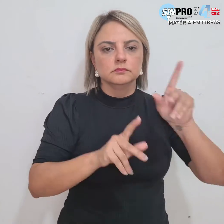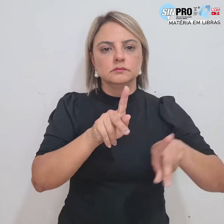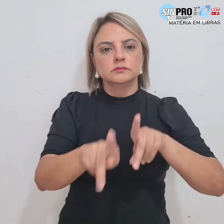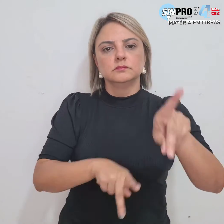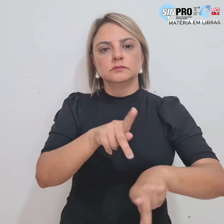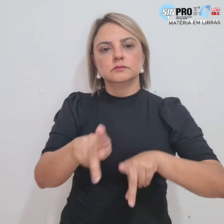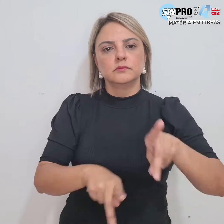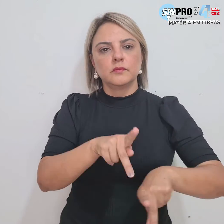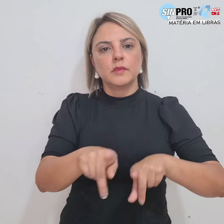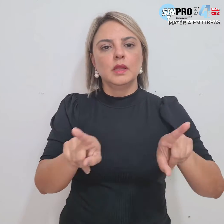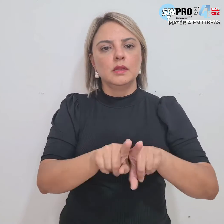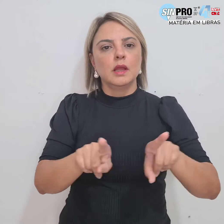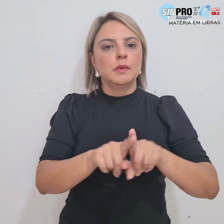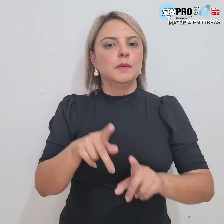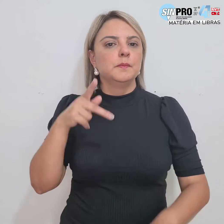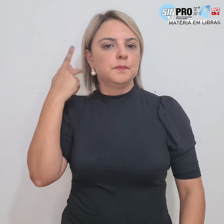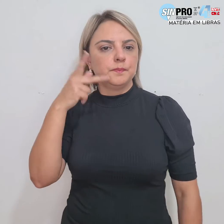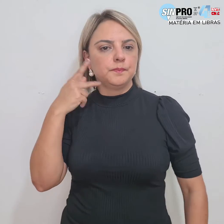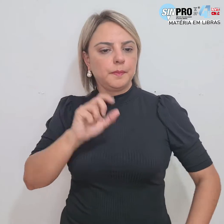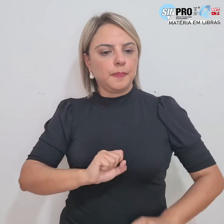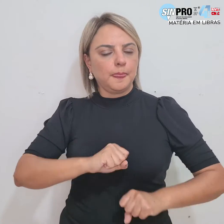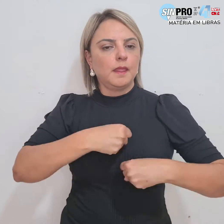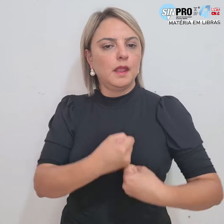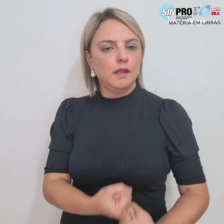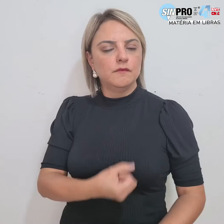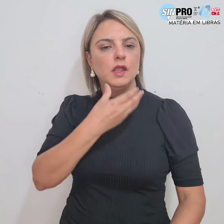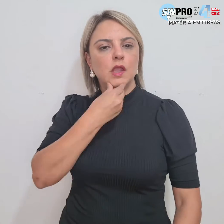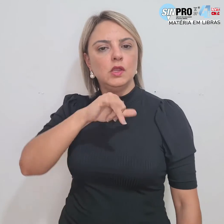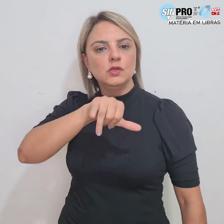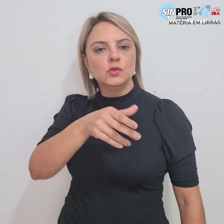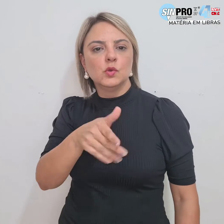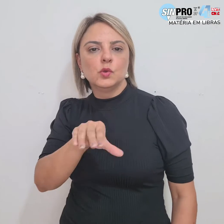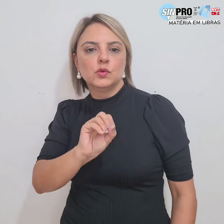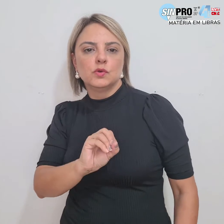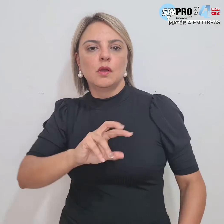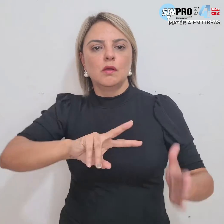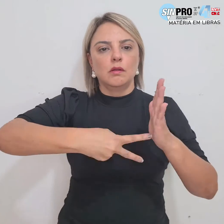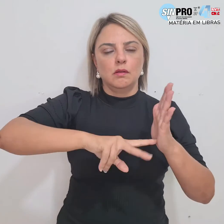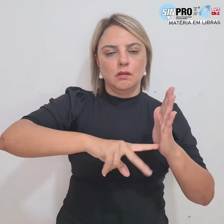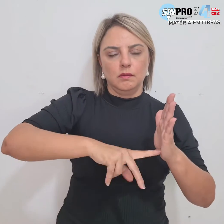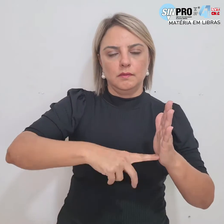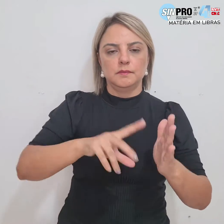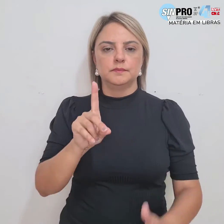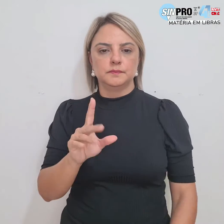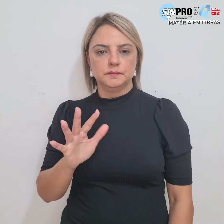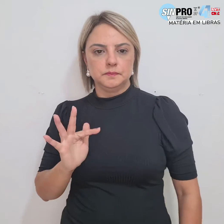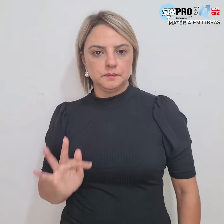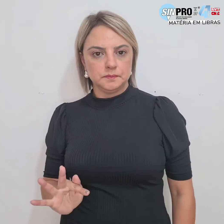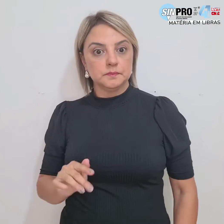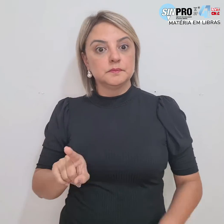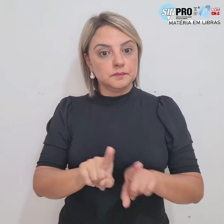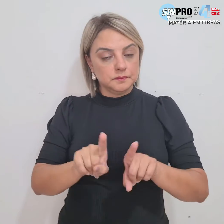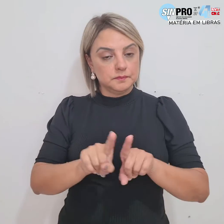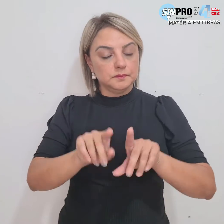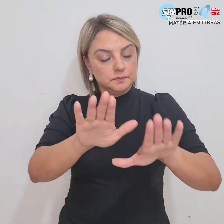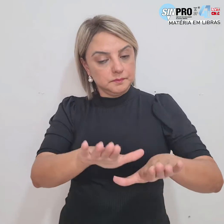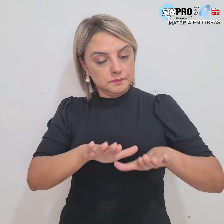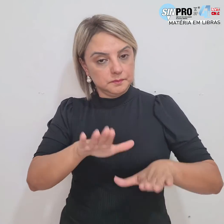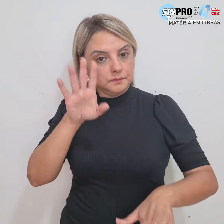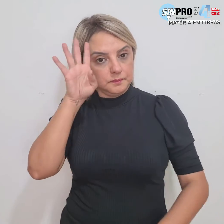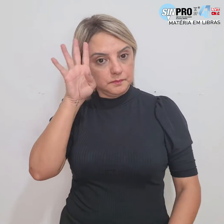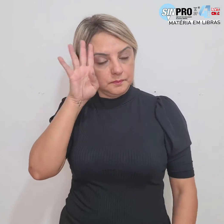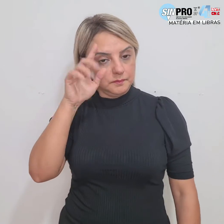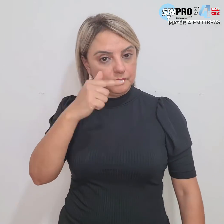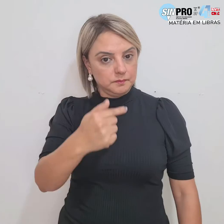diálogo com a população e com os parlamentares, defende João Carlos Dias, dirigente do STU DF. Além do